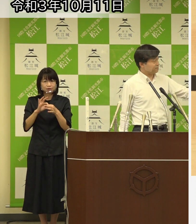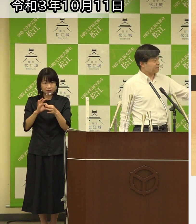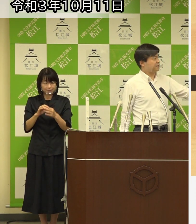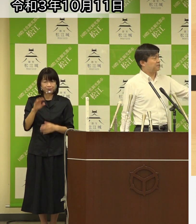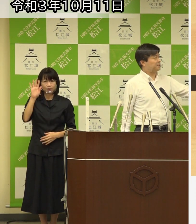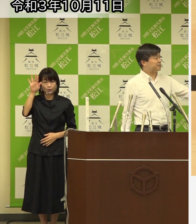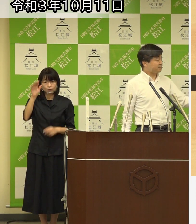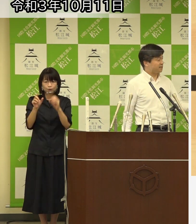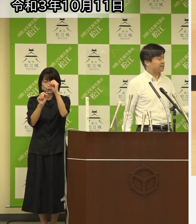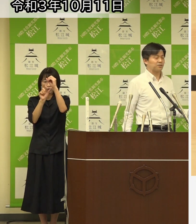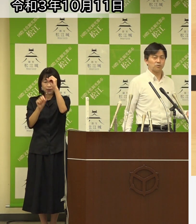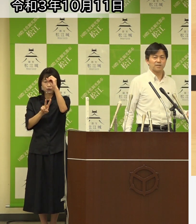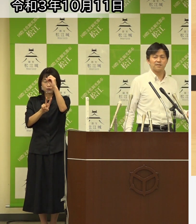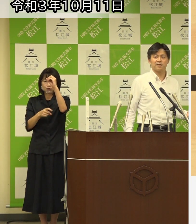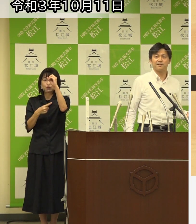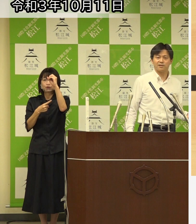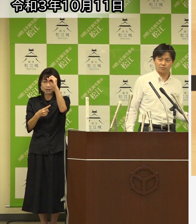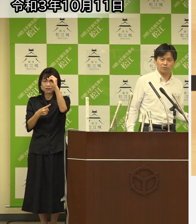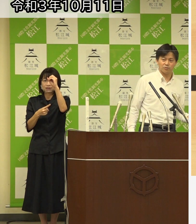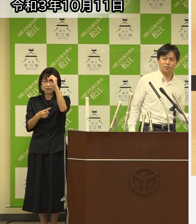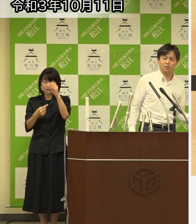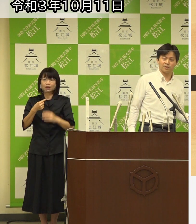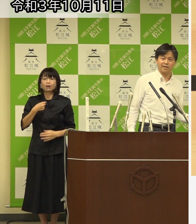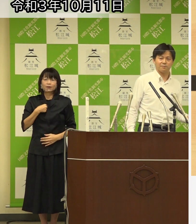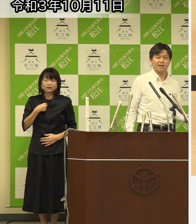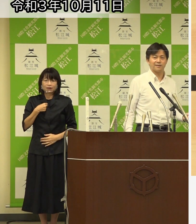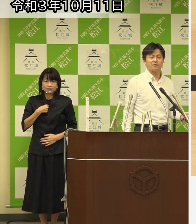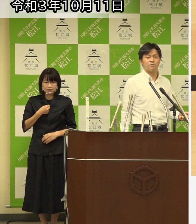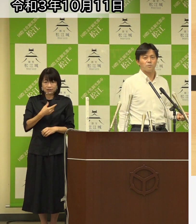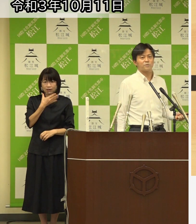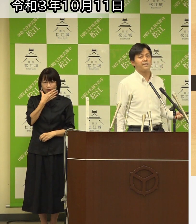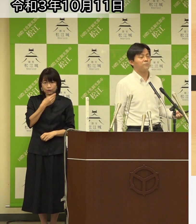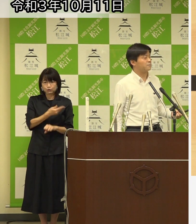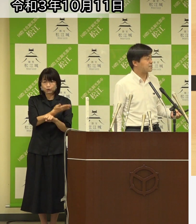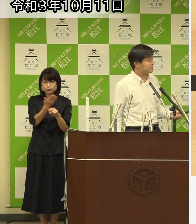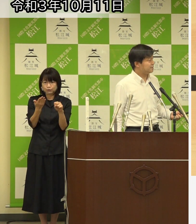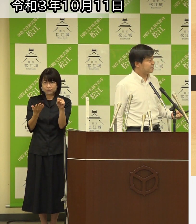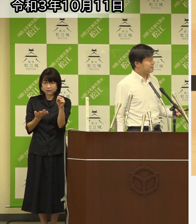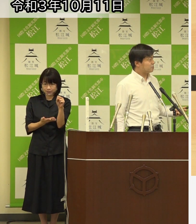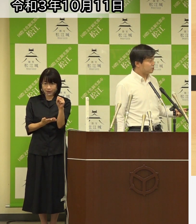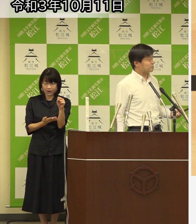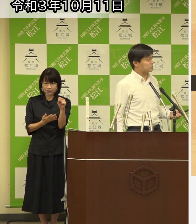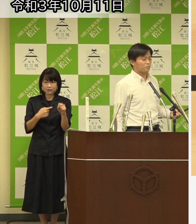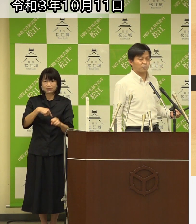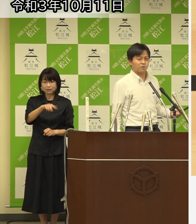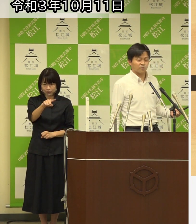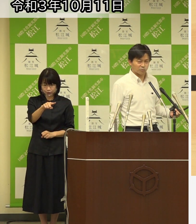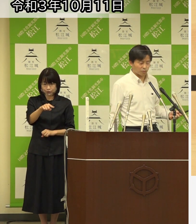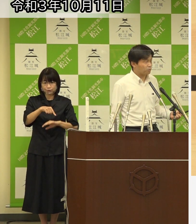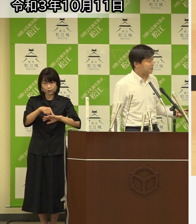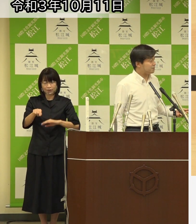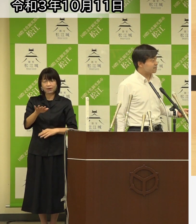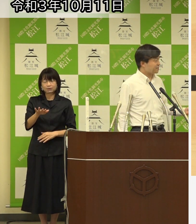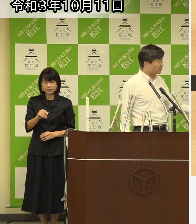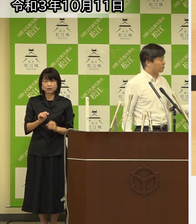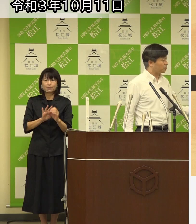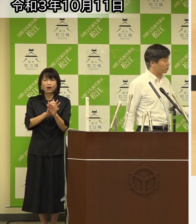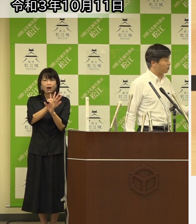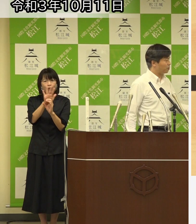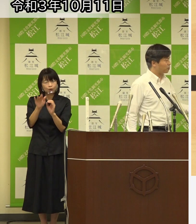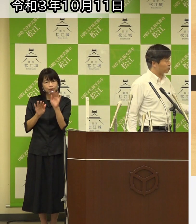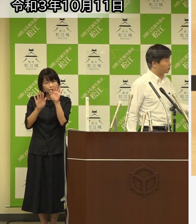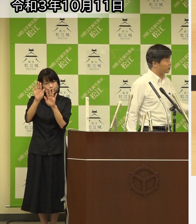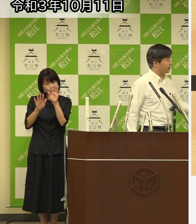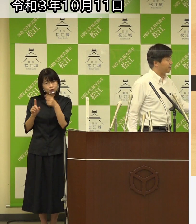原発に行きまして視察をさせていただくということで今段取りをしております。コロナの状況にもよるところはありますが、今の